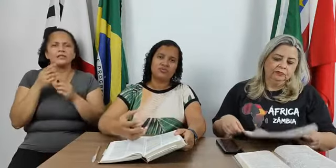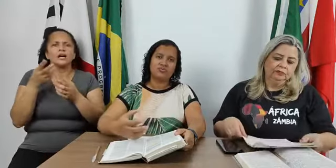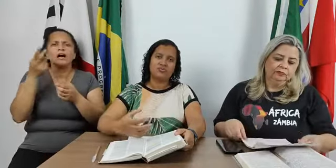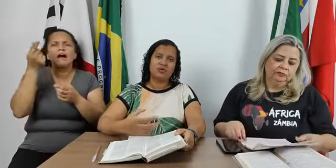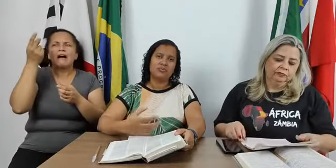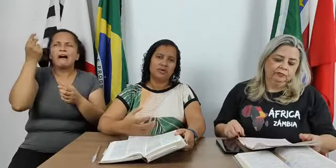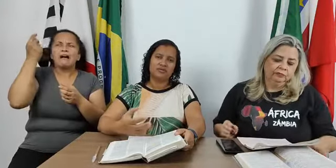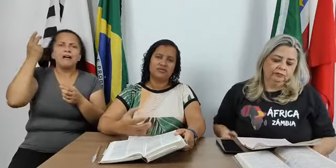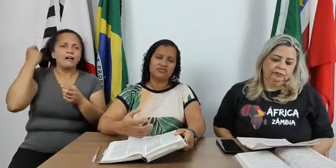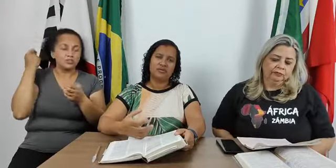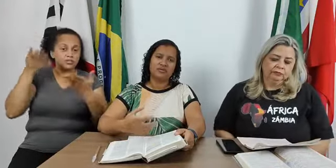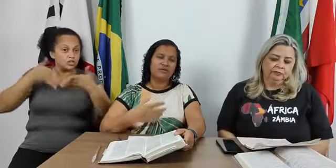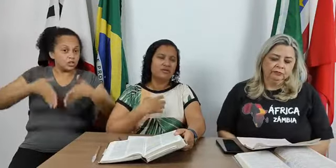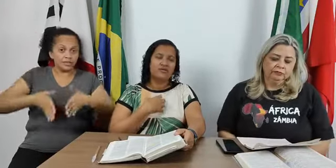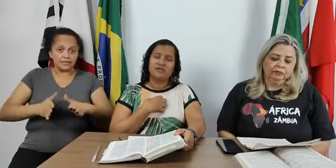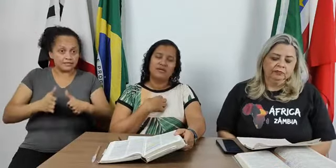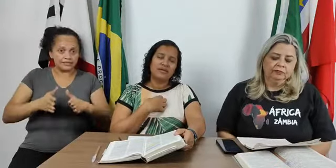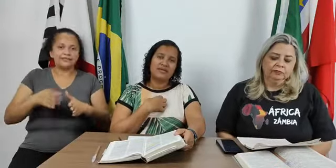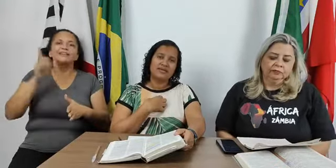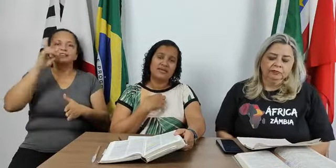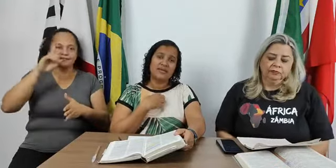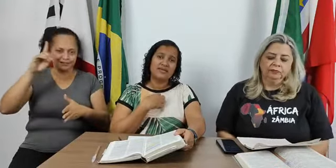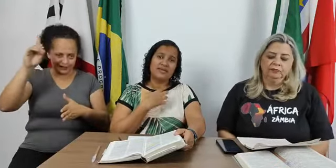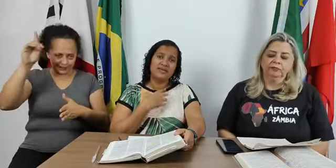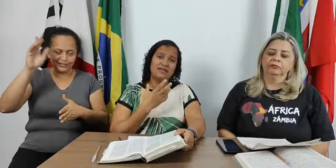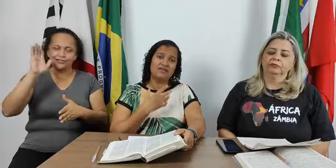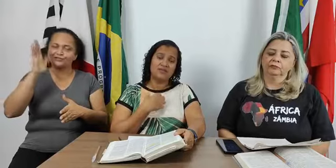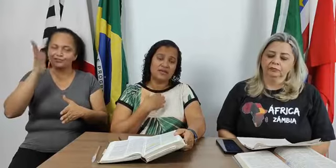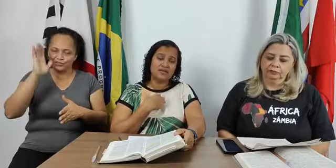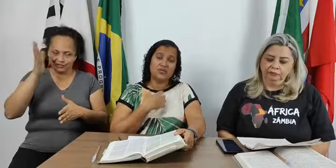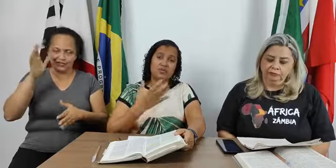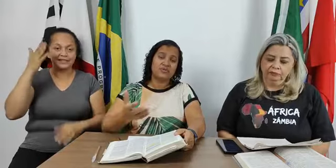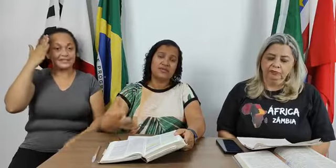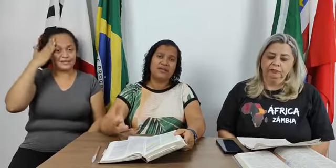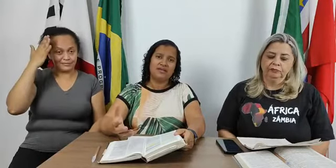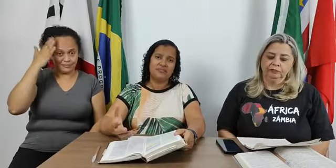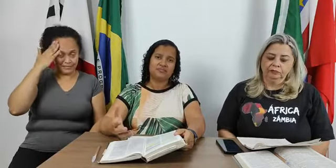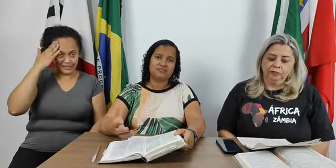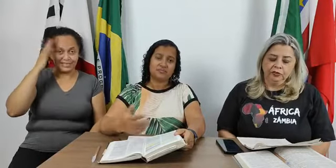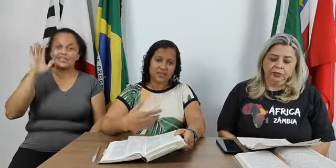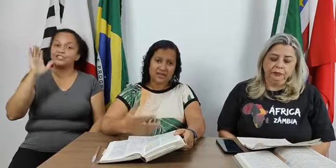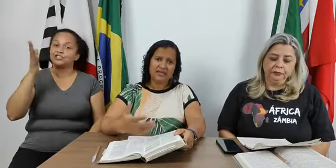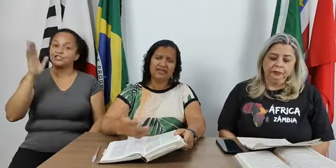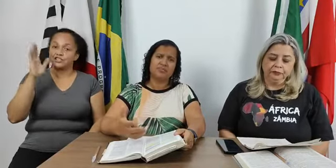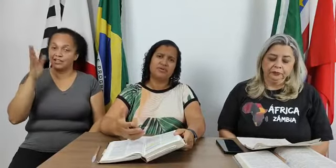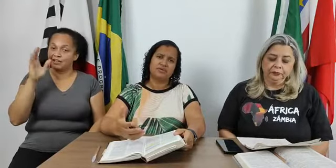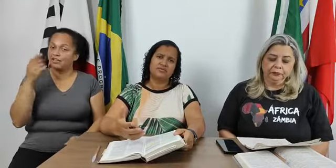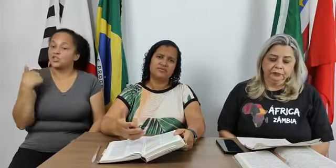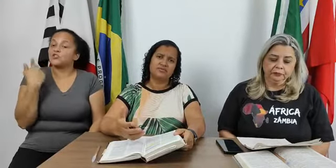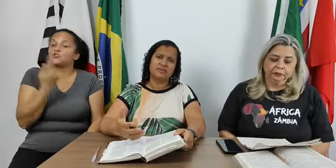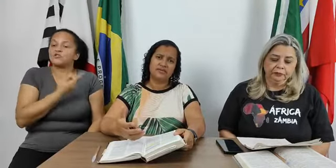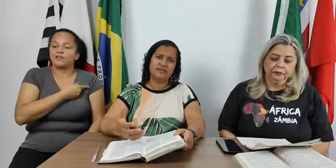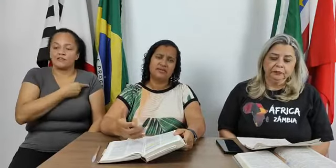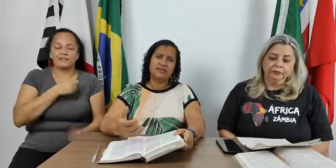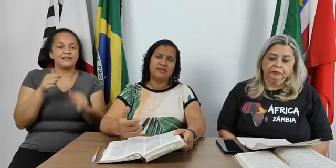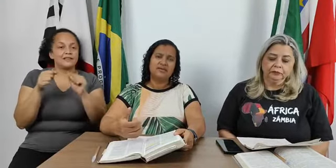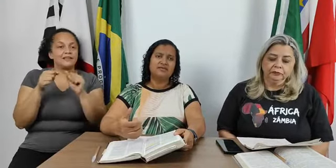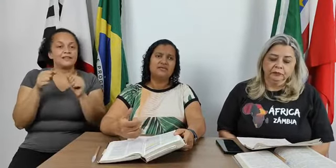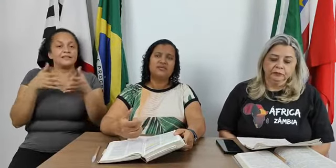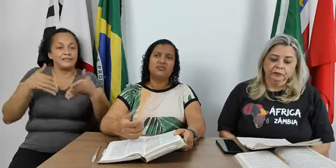de Deus para a nossa vida é que nós somos dele. Sim. Esse é o plano,